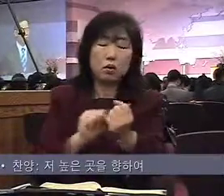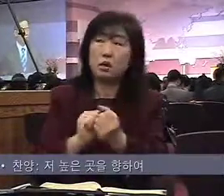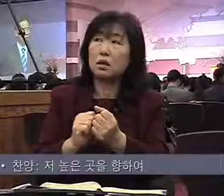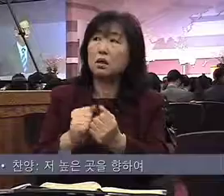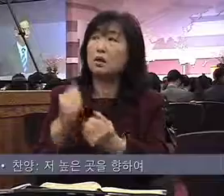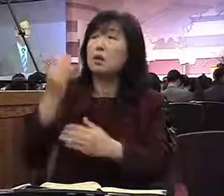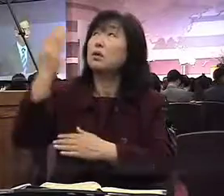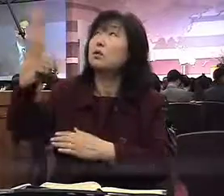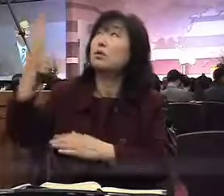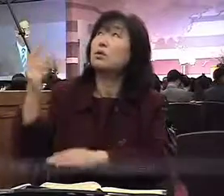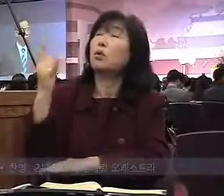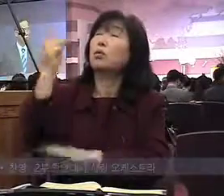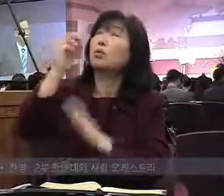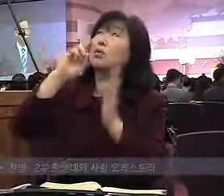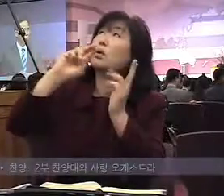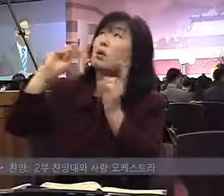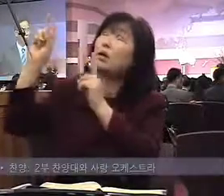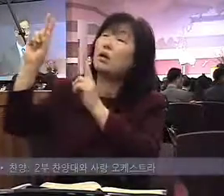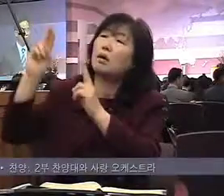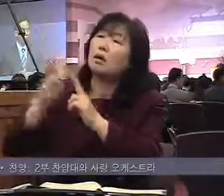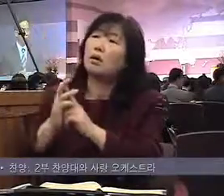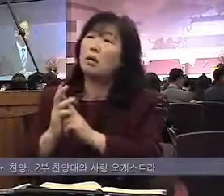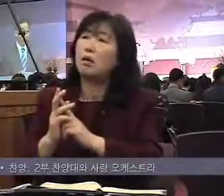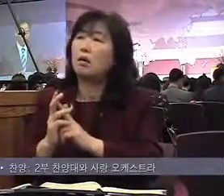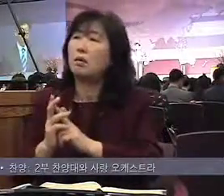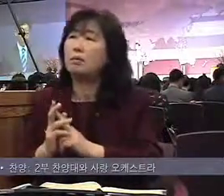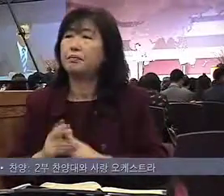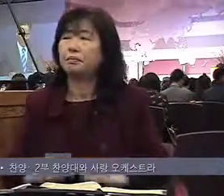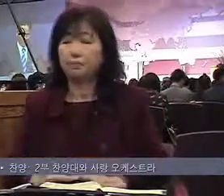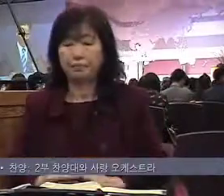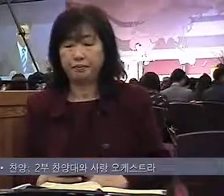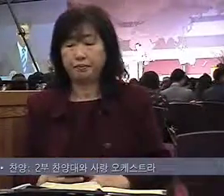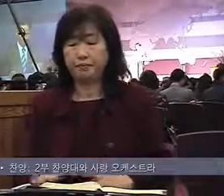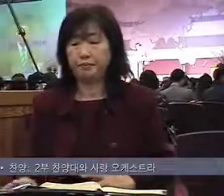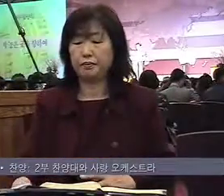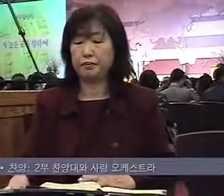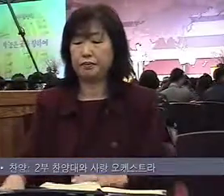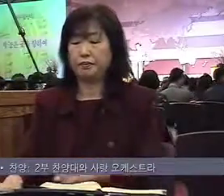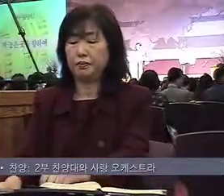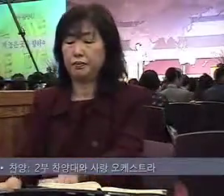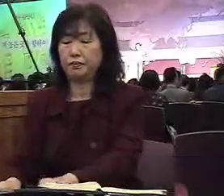높은 곳을 향하여 라는 제목으로 찬양을 드리겠습니다.